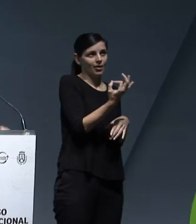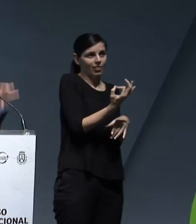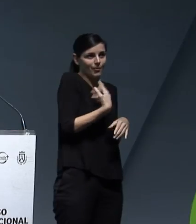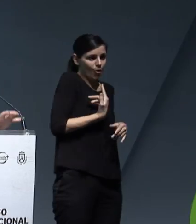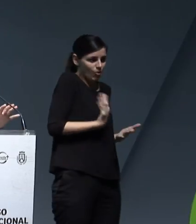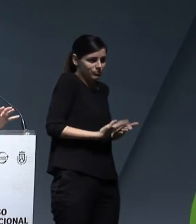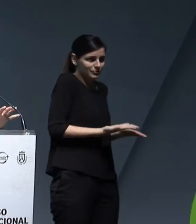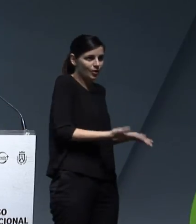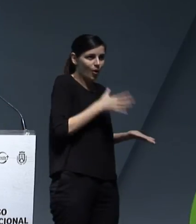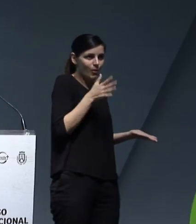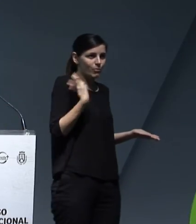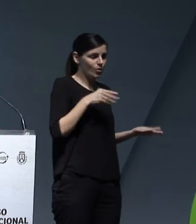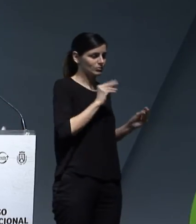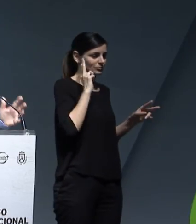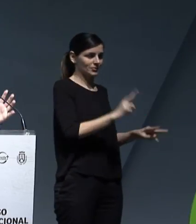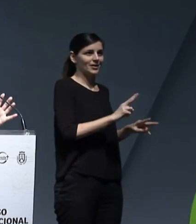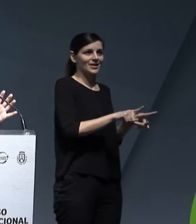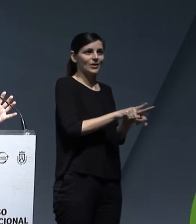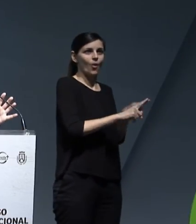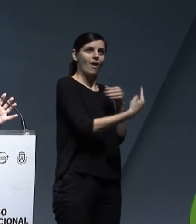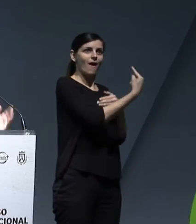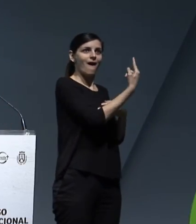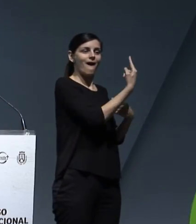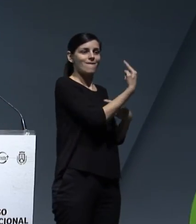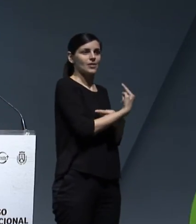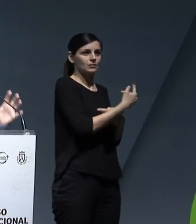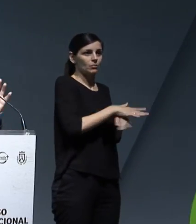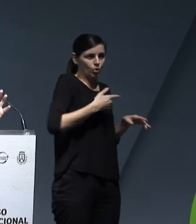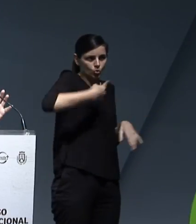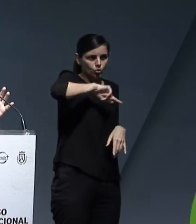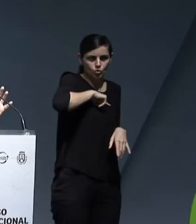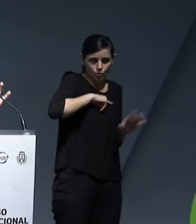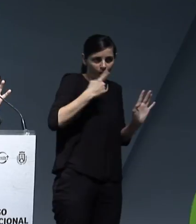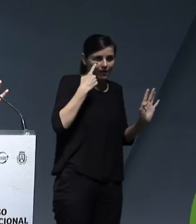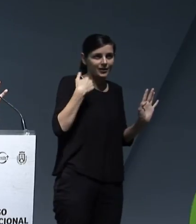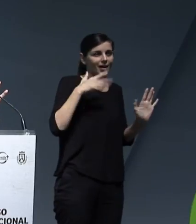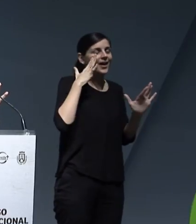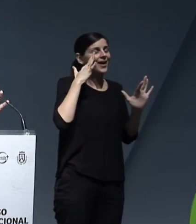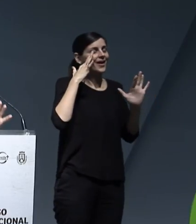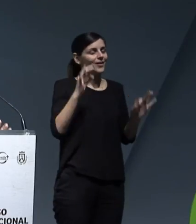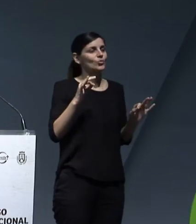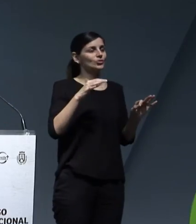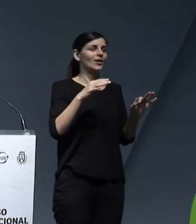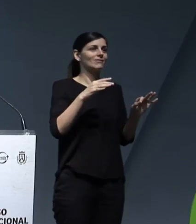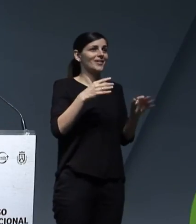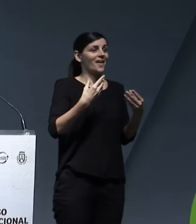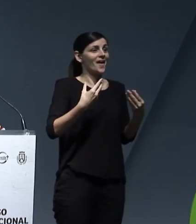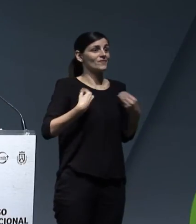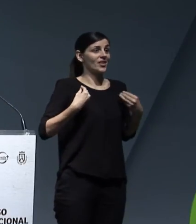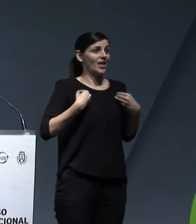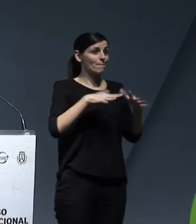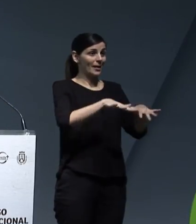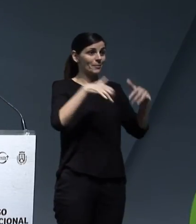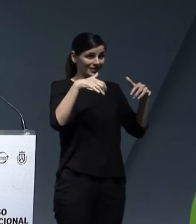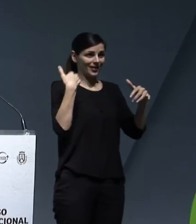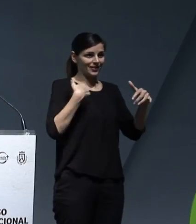nos mandata a todos, si creemos en la vida parlamentaria, que creemos los demócratas, obviamente. El documento parte